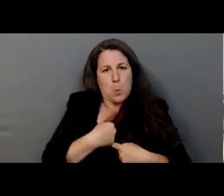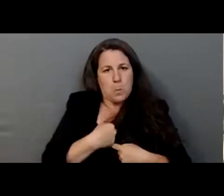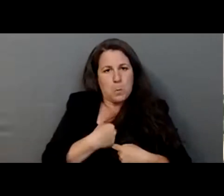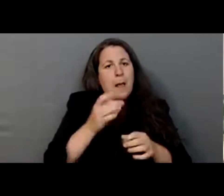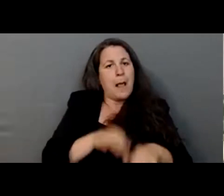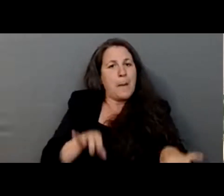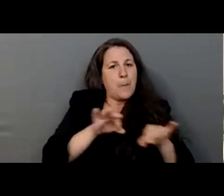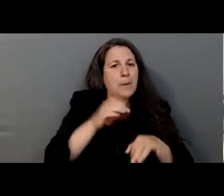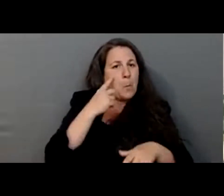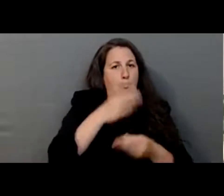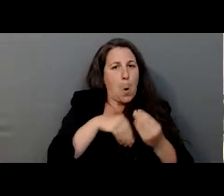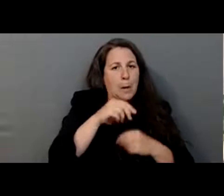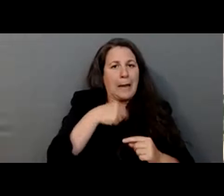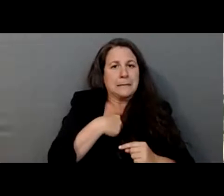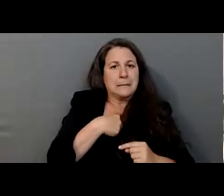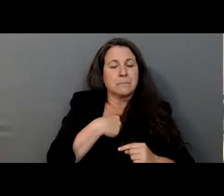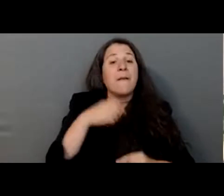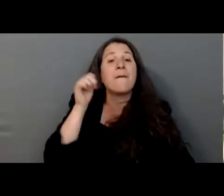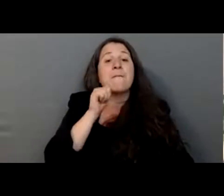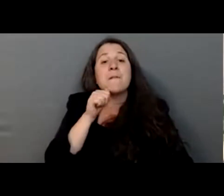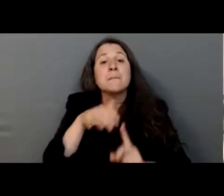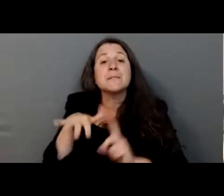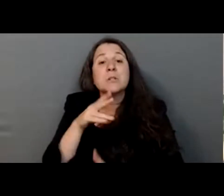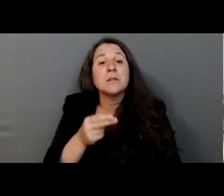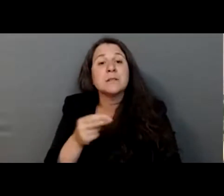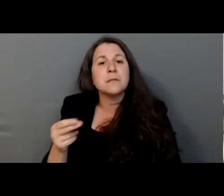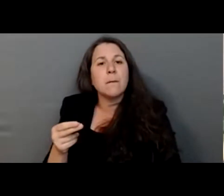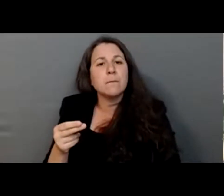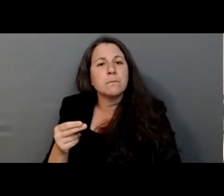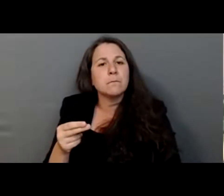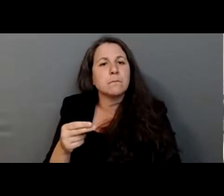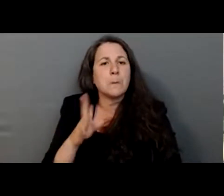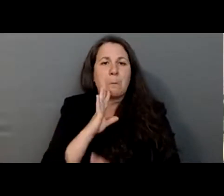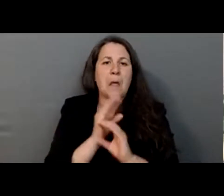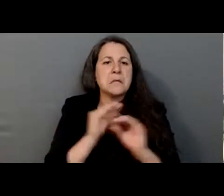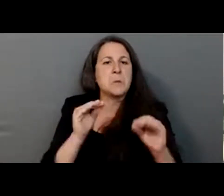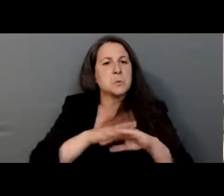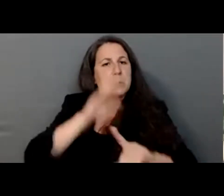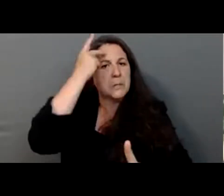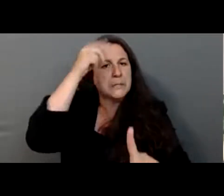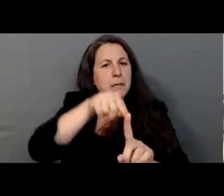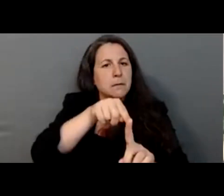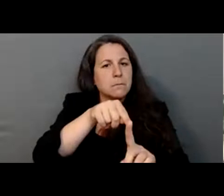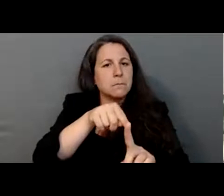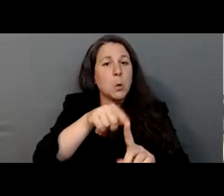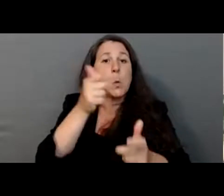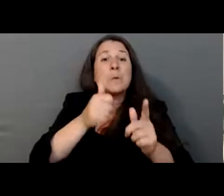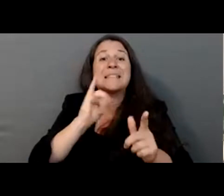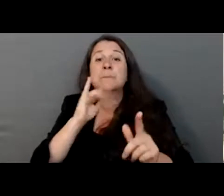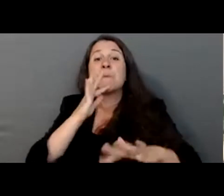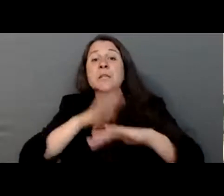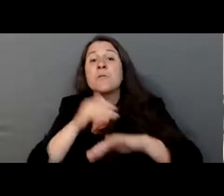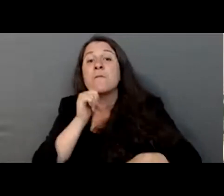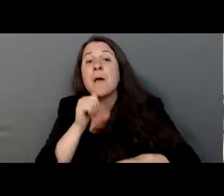se rappeler en fait que souvent les femmes en situation de handicap ne sont pas mentionnées du tout. Ou si on est mentionné, c'est une note de bas de page avec